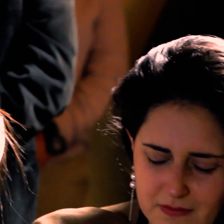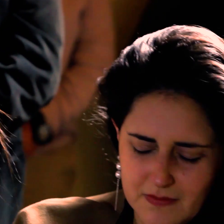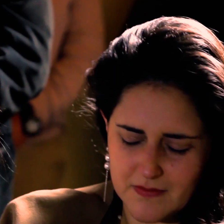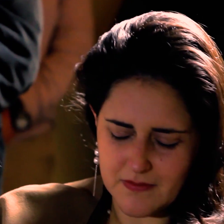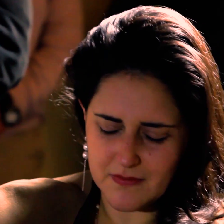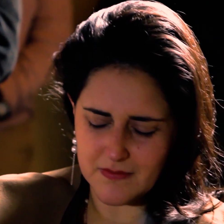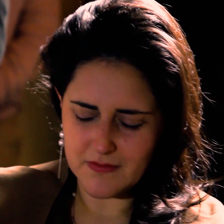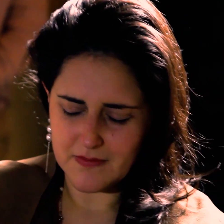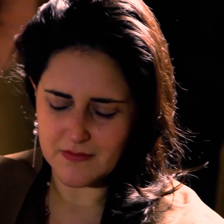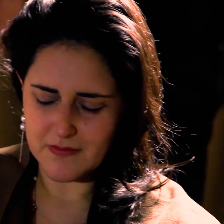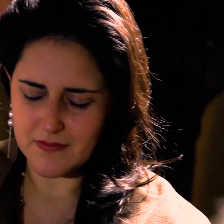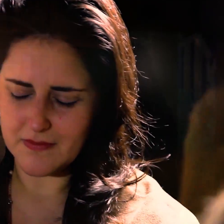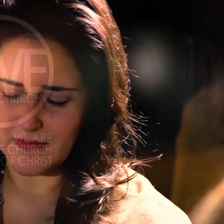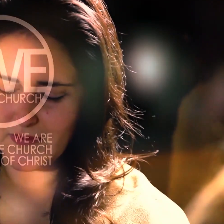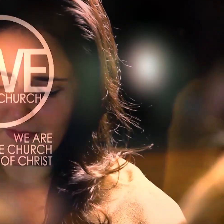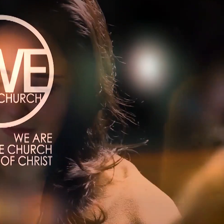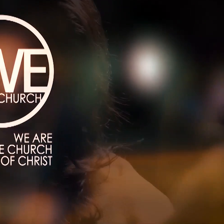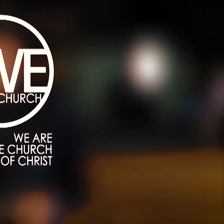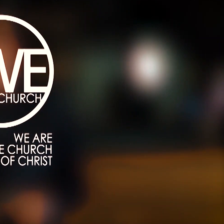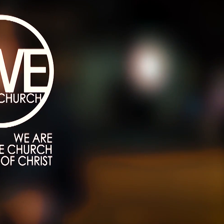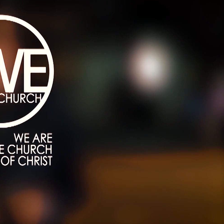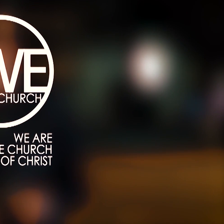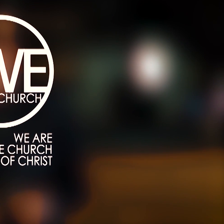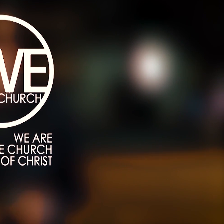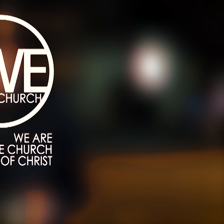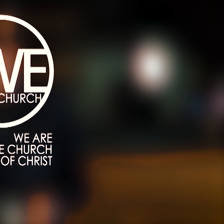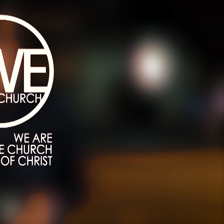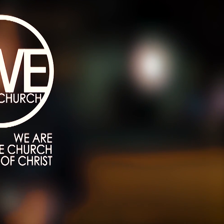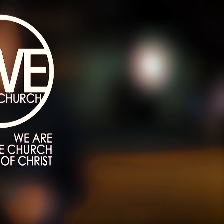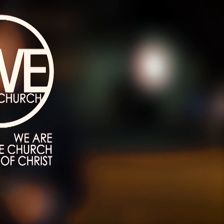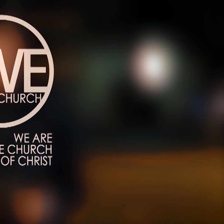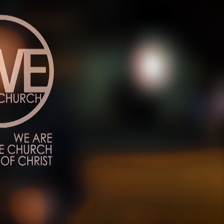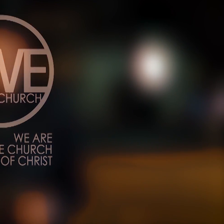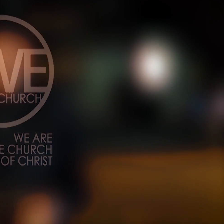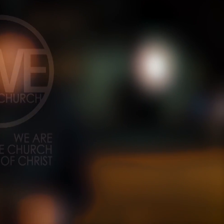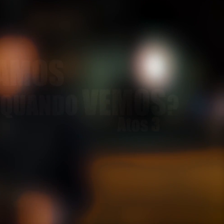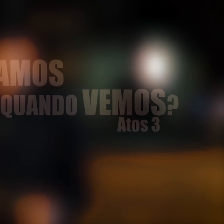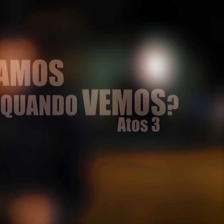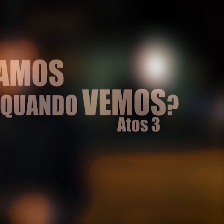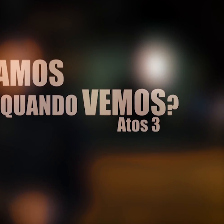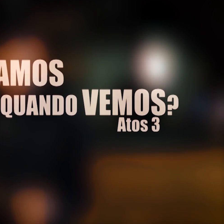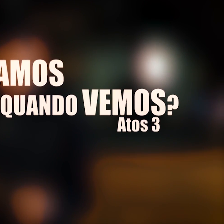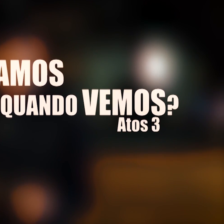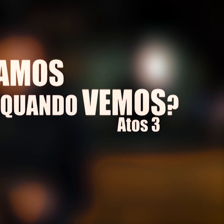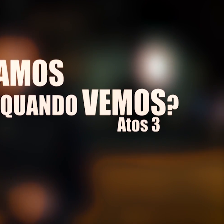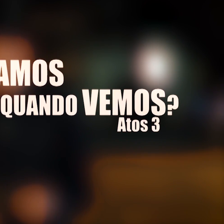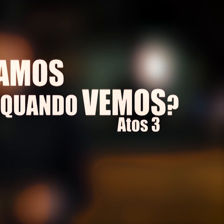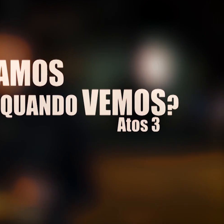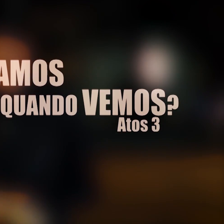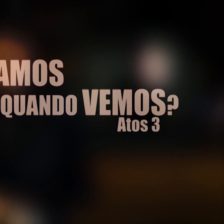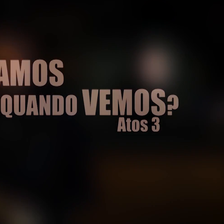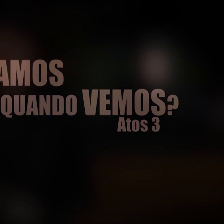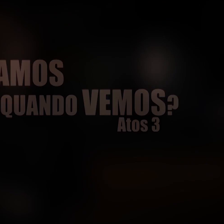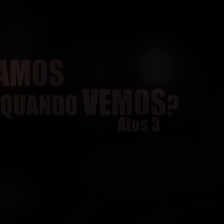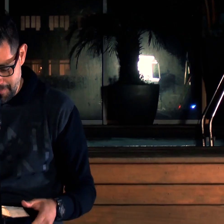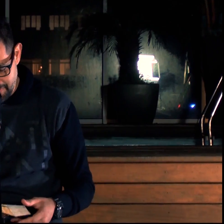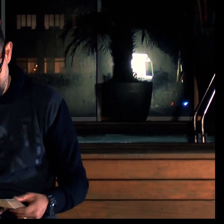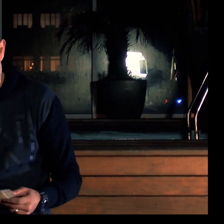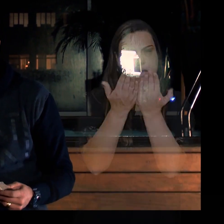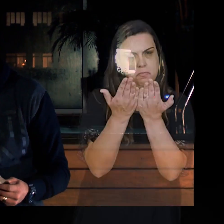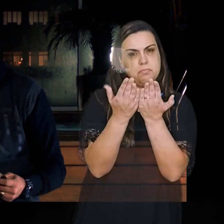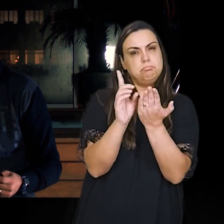Está sentado num deck de piscina ao ar livre e fala para uma plateia de aproximadamente 30 pessoas. À direita, Ana Beatriz sinaliza em